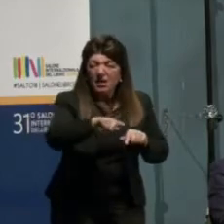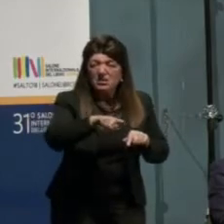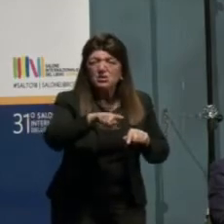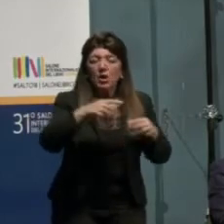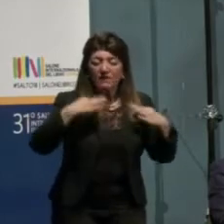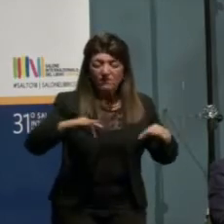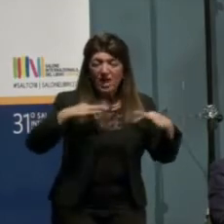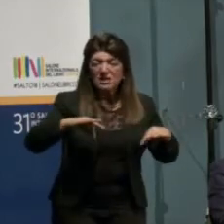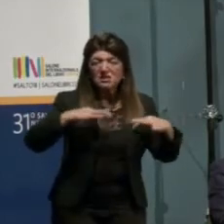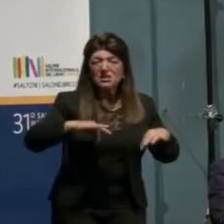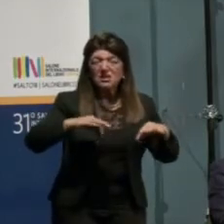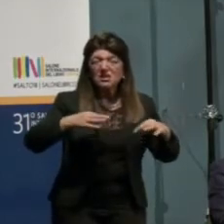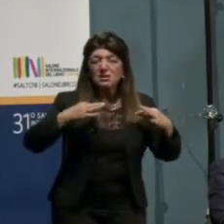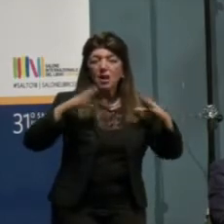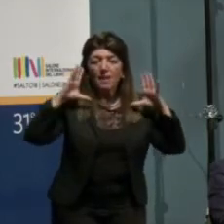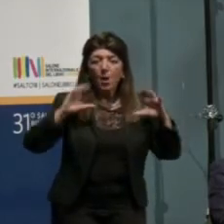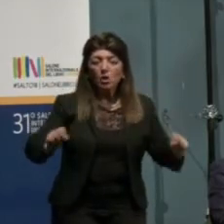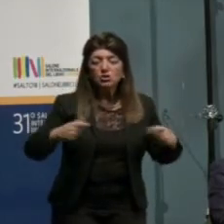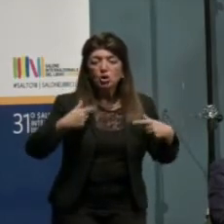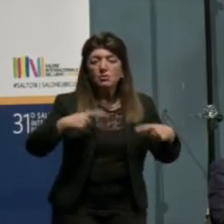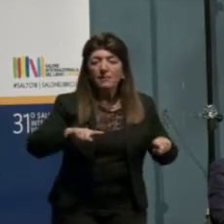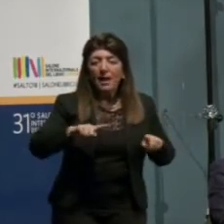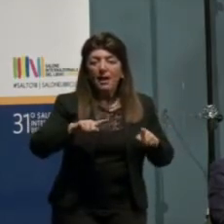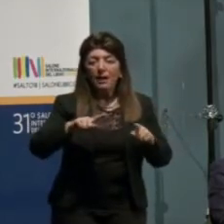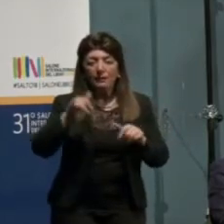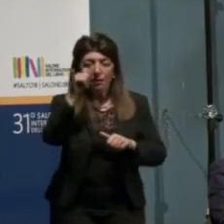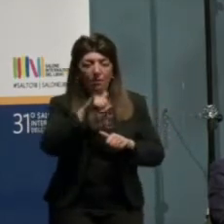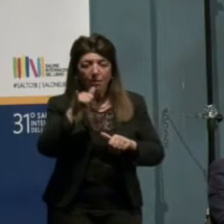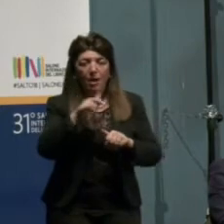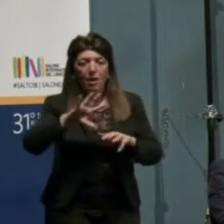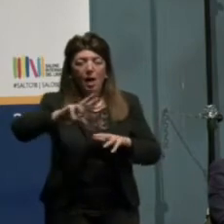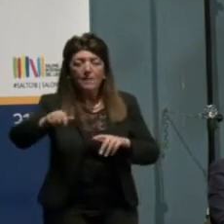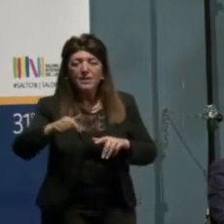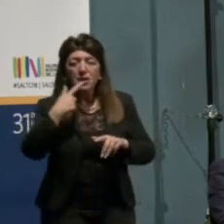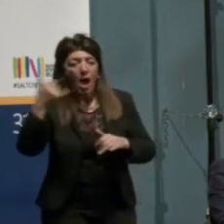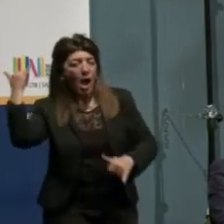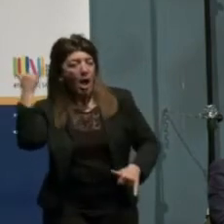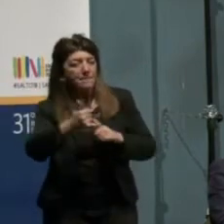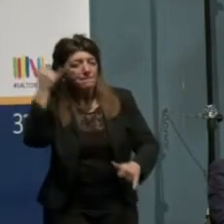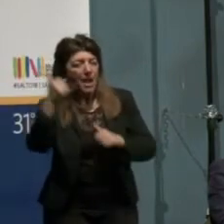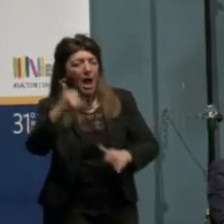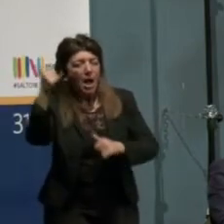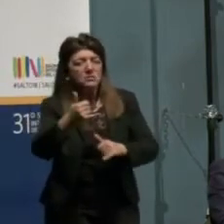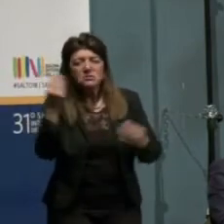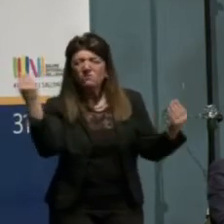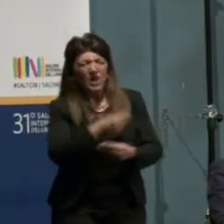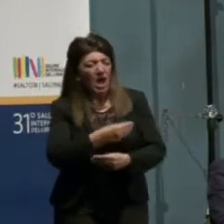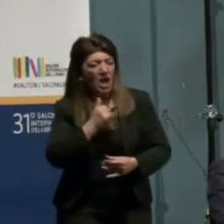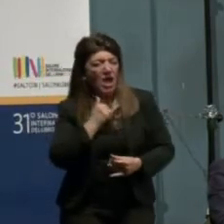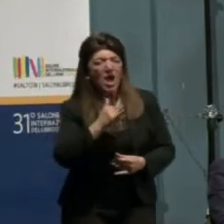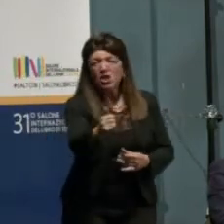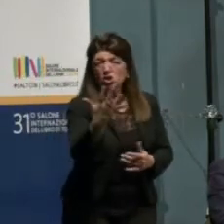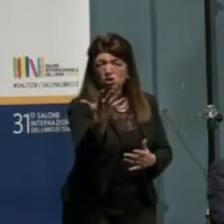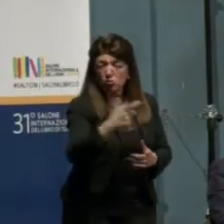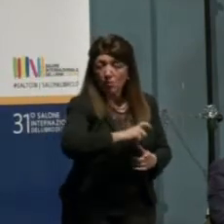poliziotti per fare le rapine li ammazzano a sangue freddo e ora lo possiamo dire con certezza c'è anche un fascicolo aperto per l'omicidio di queste